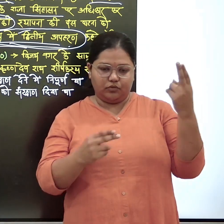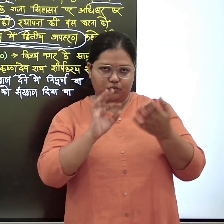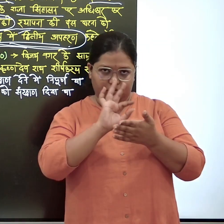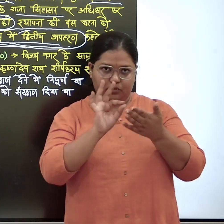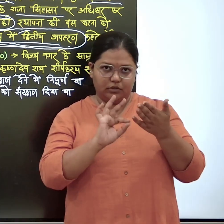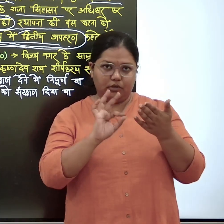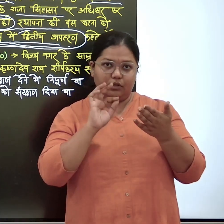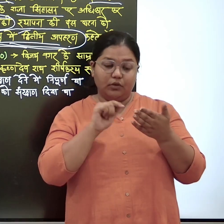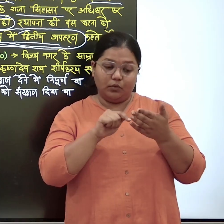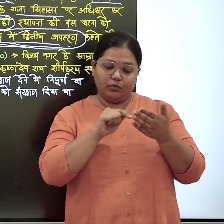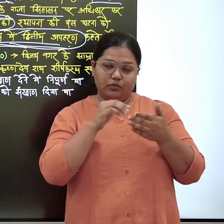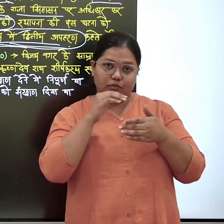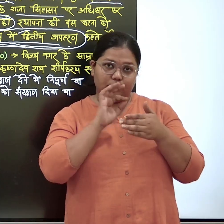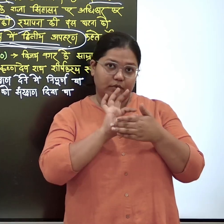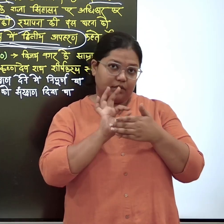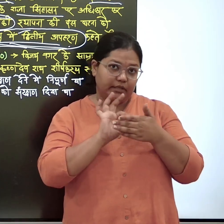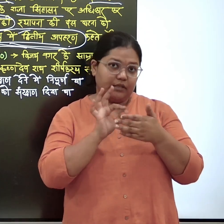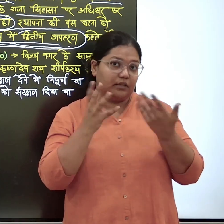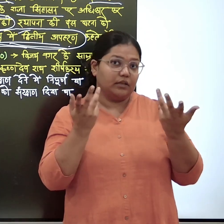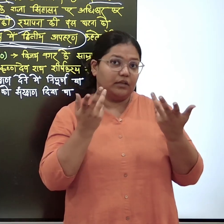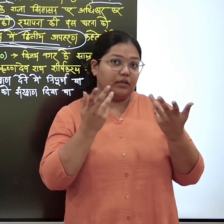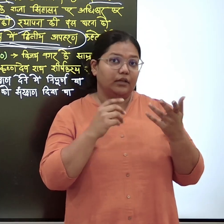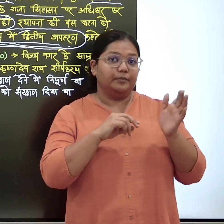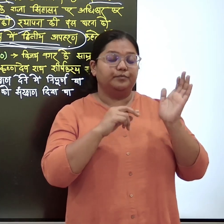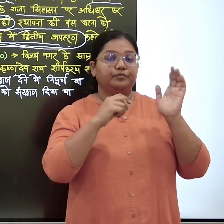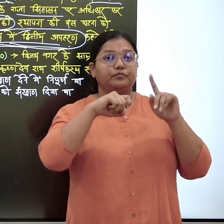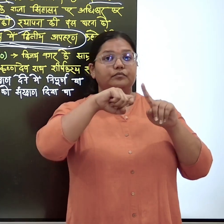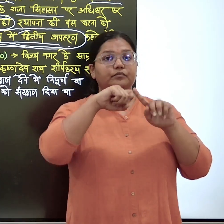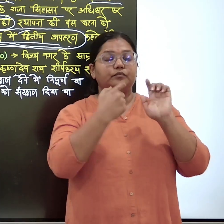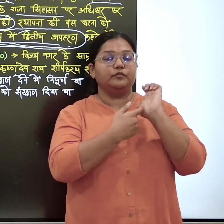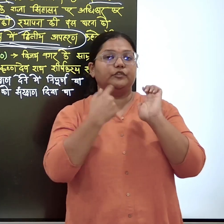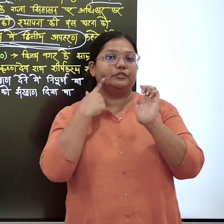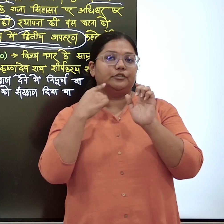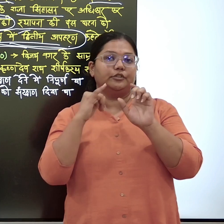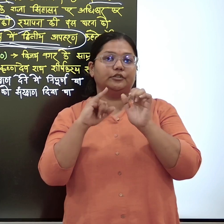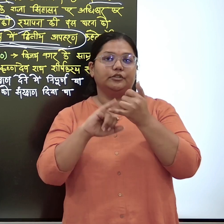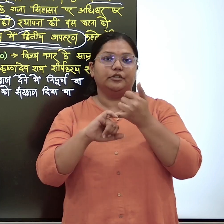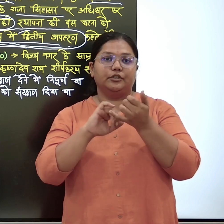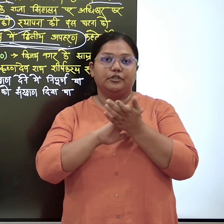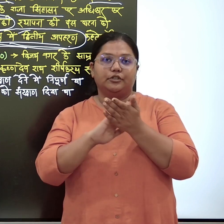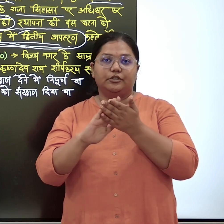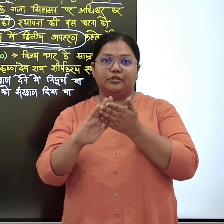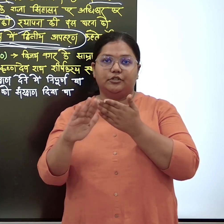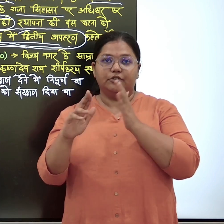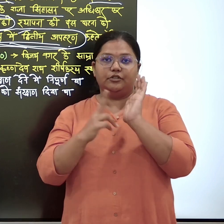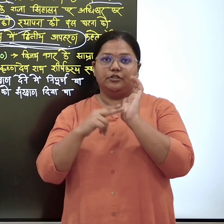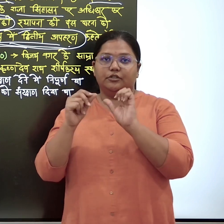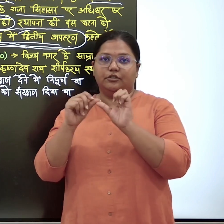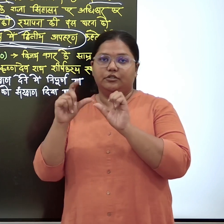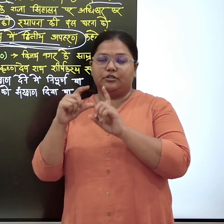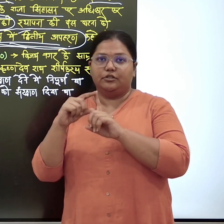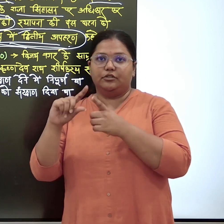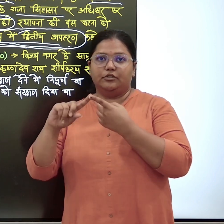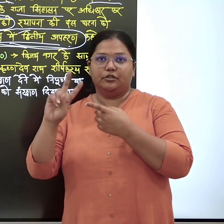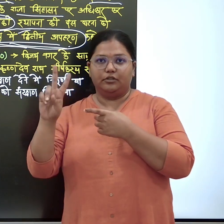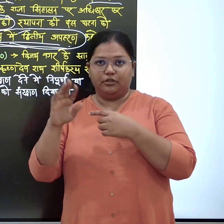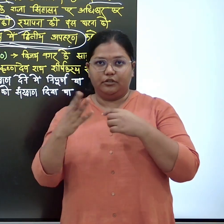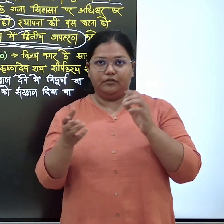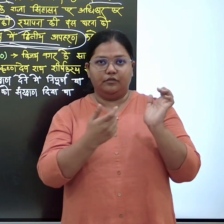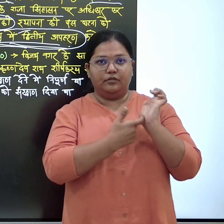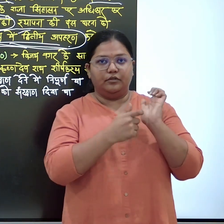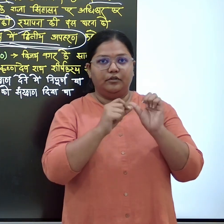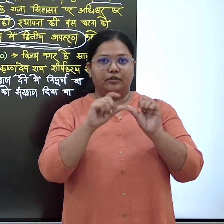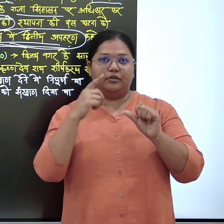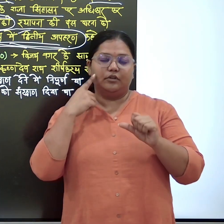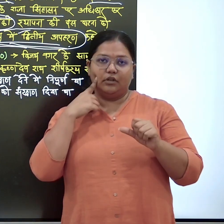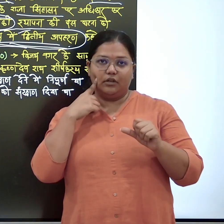को। बाबर ने अपने बाबर नामा में कृष्णदेव राय को सर्वाधिक शक्तिशाली बताया है, तो